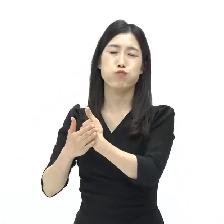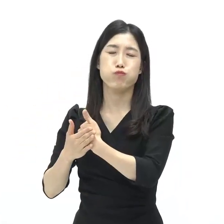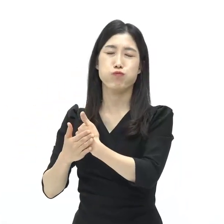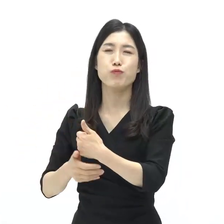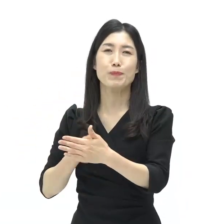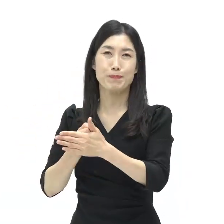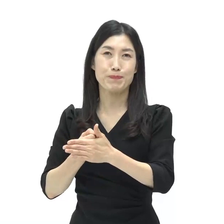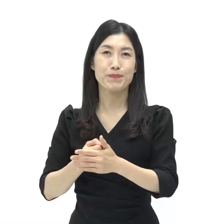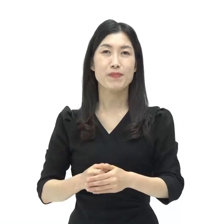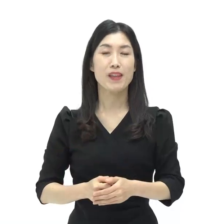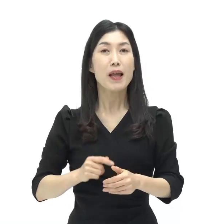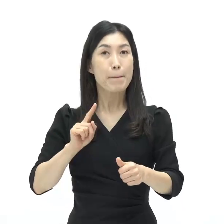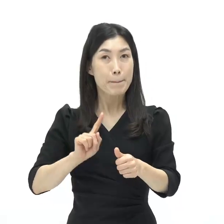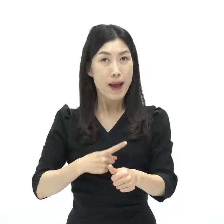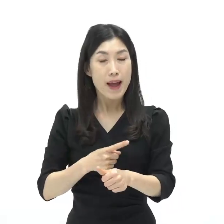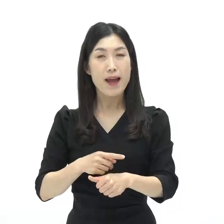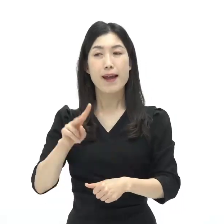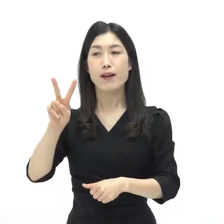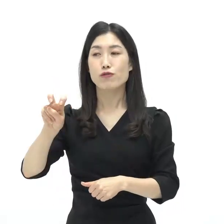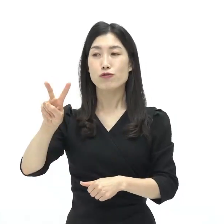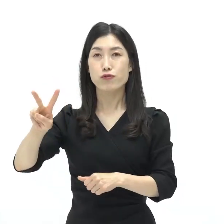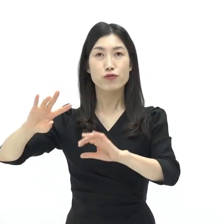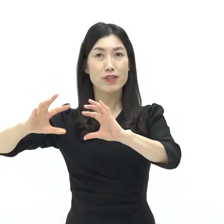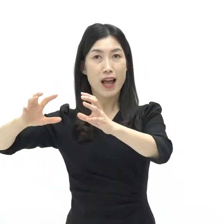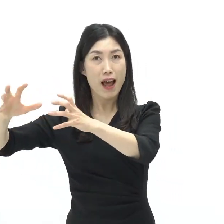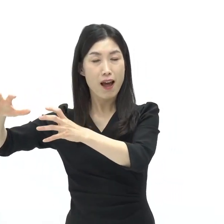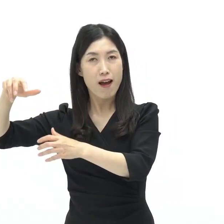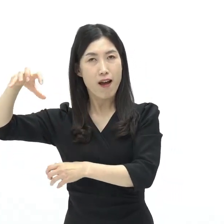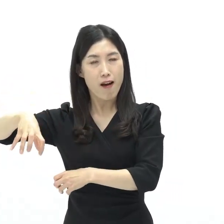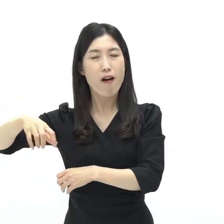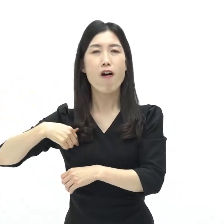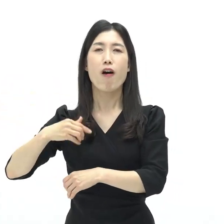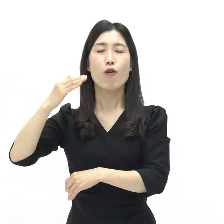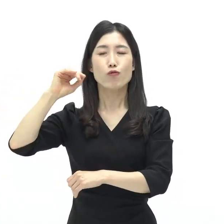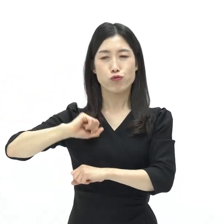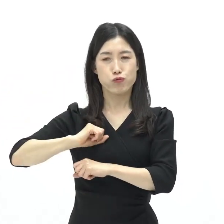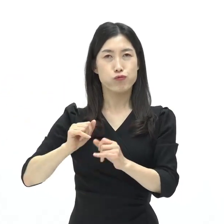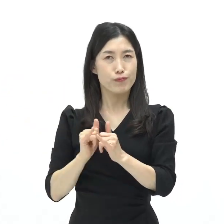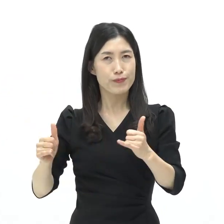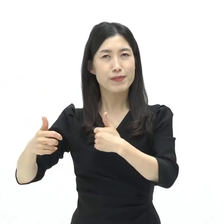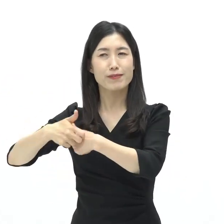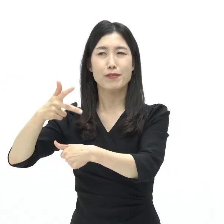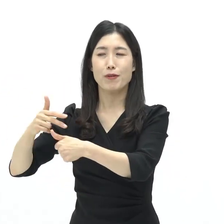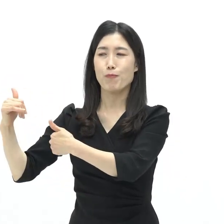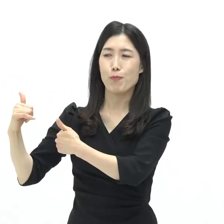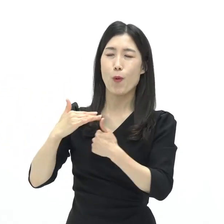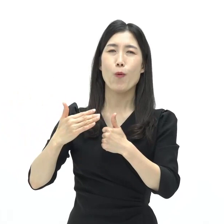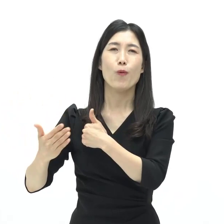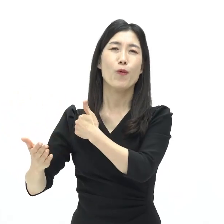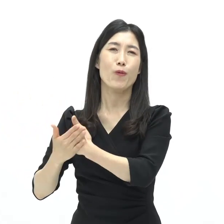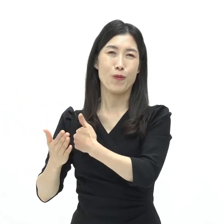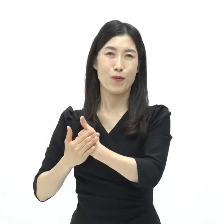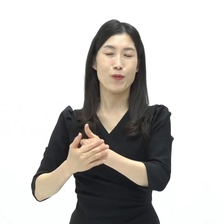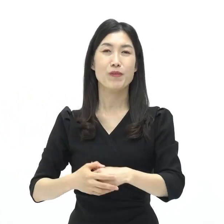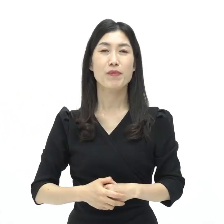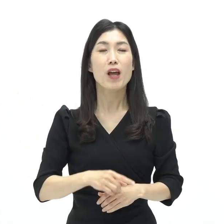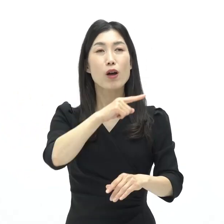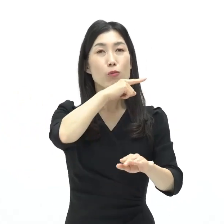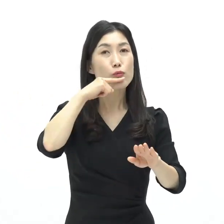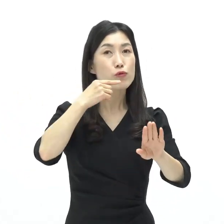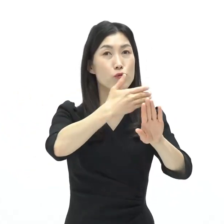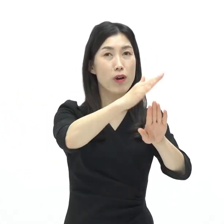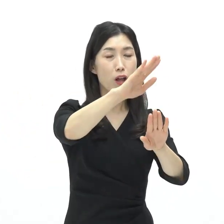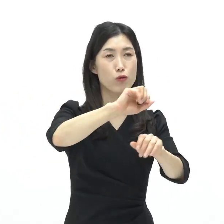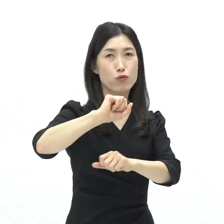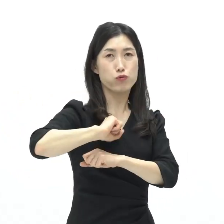싸우기로 결정했습니다. 그리고 22개의 나라에서 군인들과 의사들을 보냈어요.